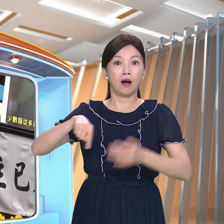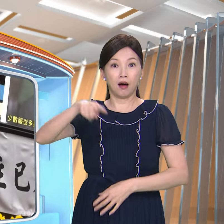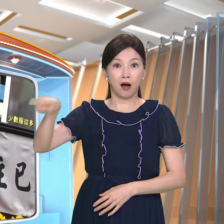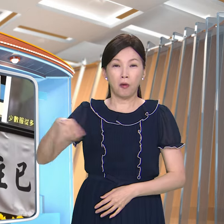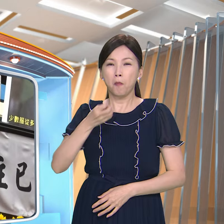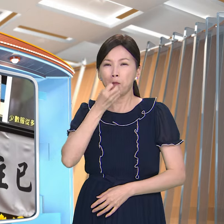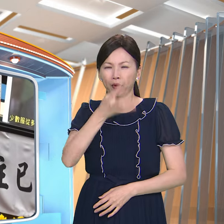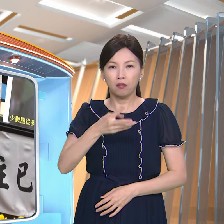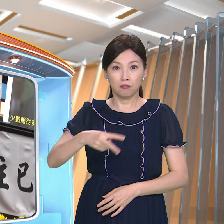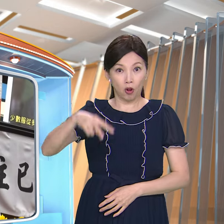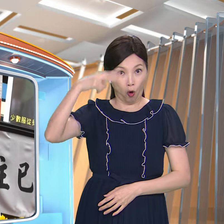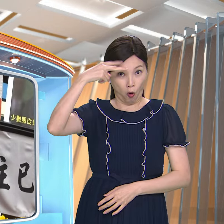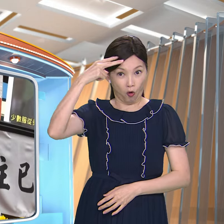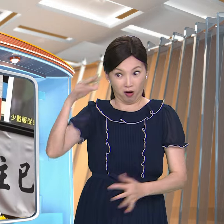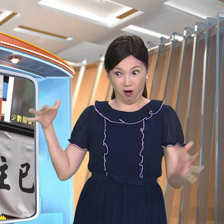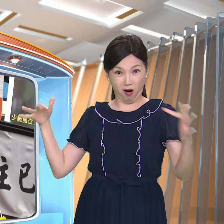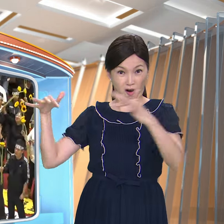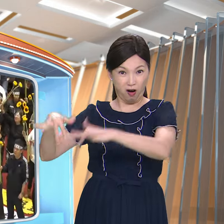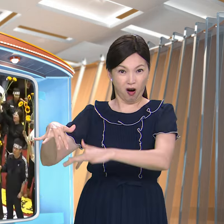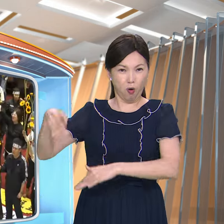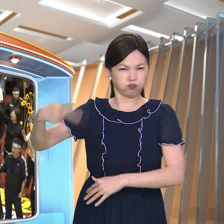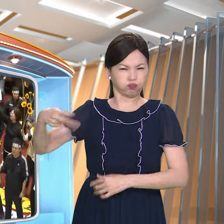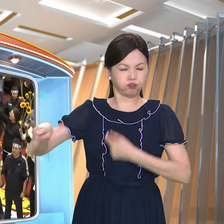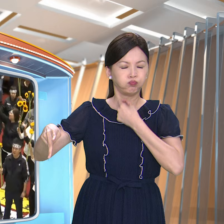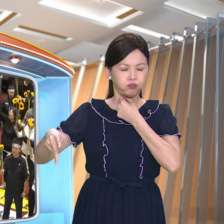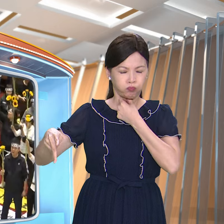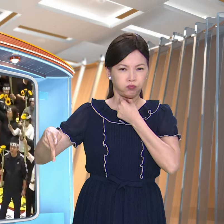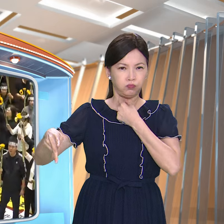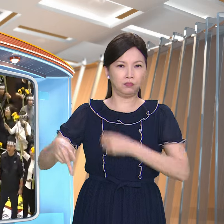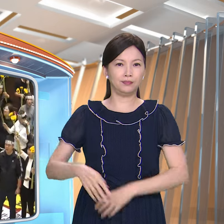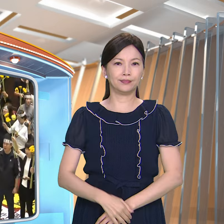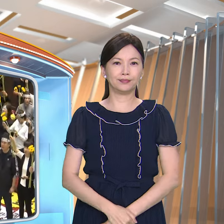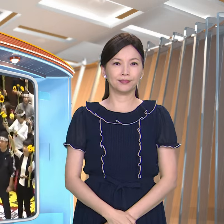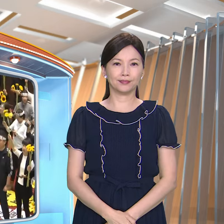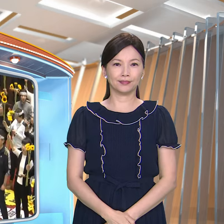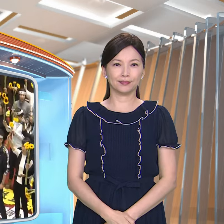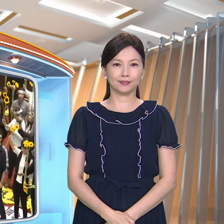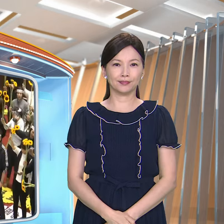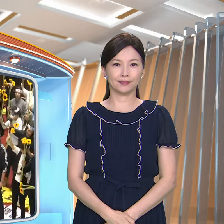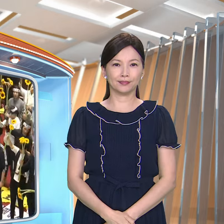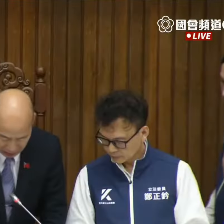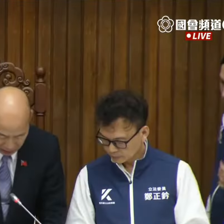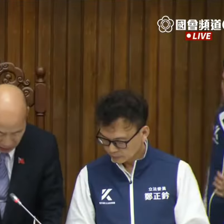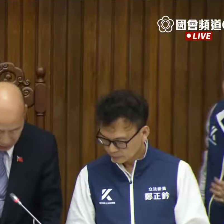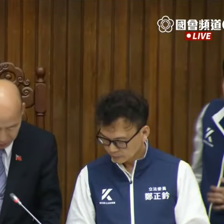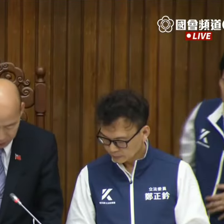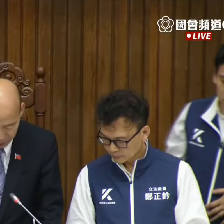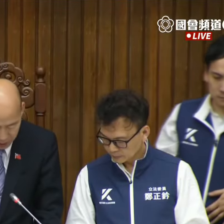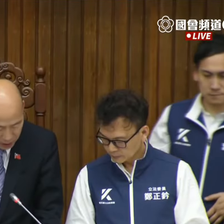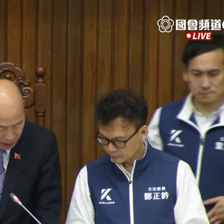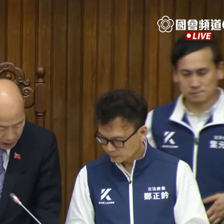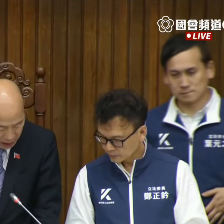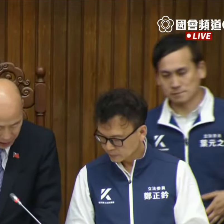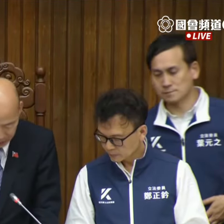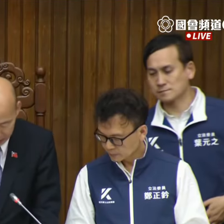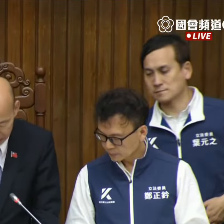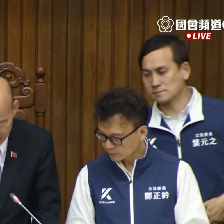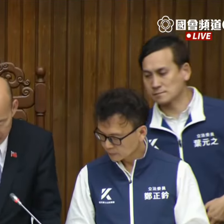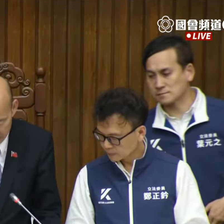万人潮在雨中抗议，民团喊话24号将会再次聚集。 报告院